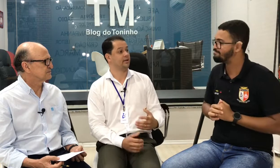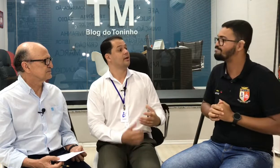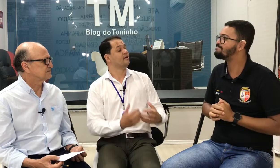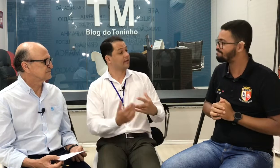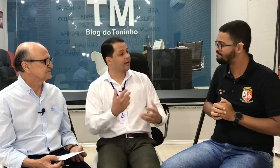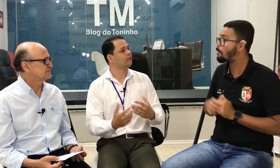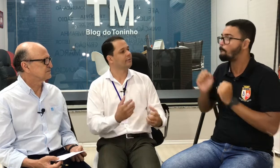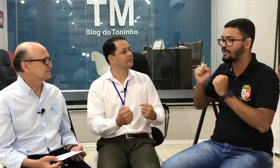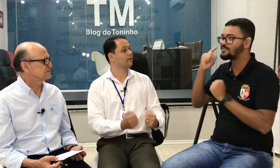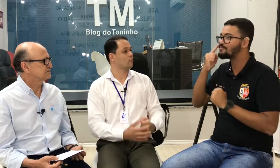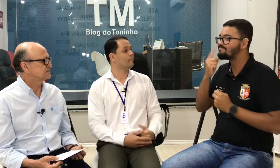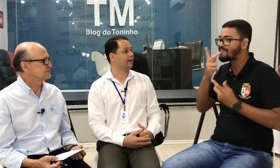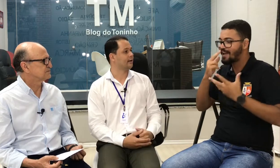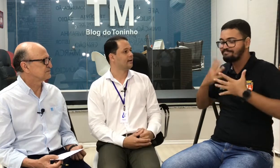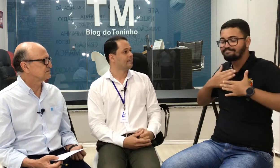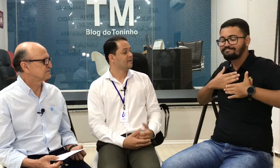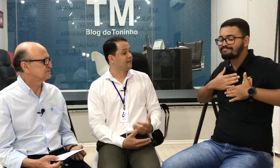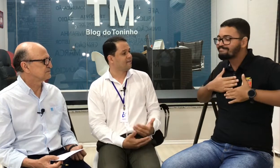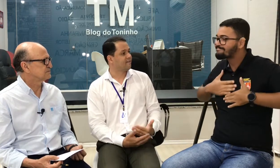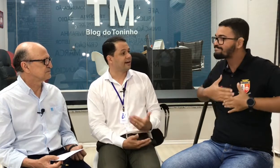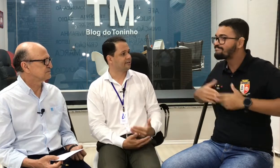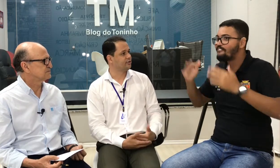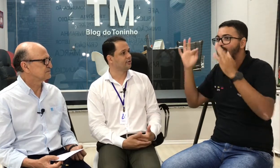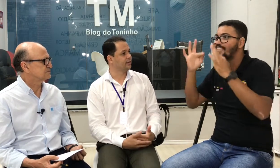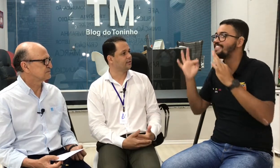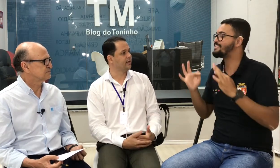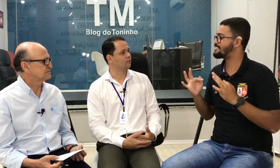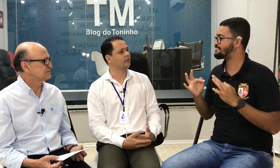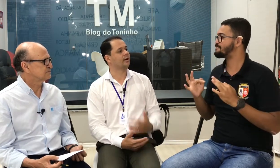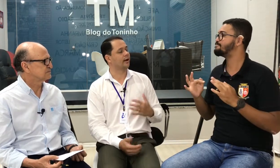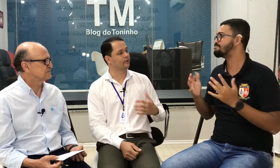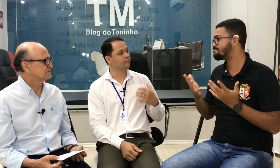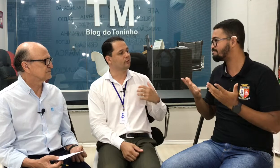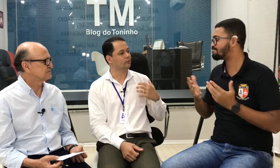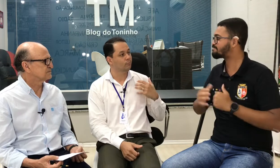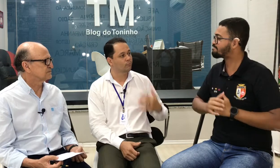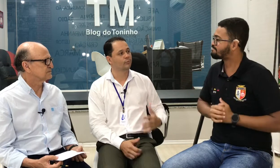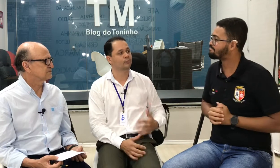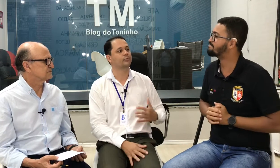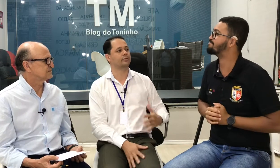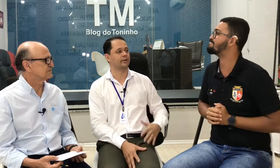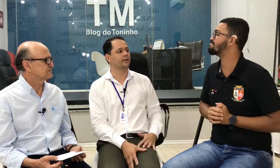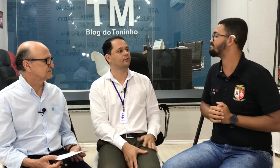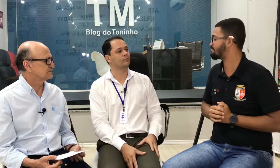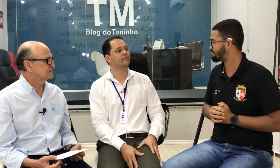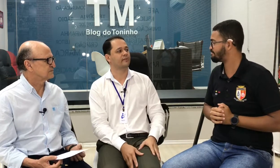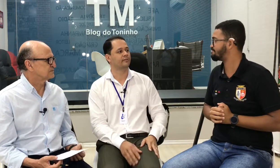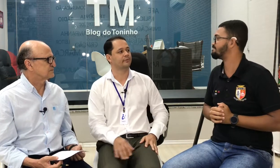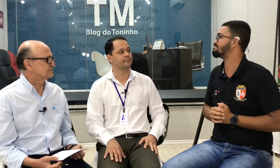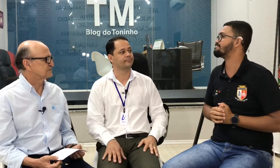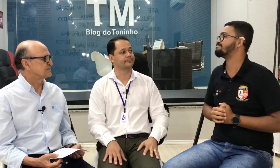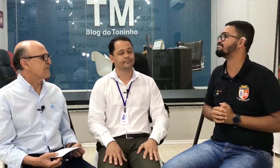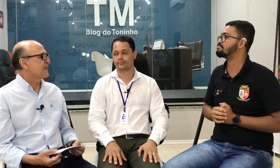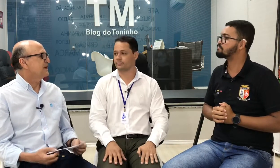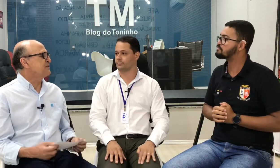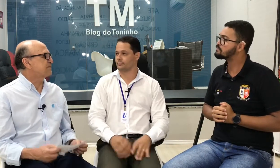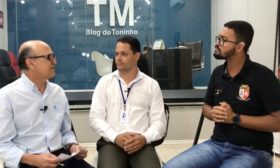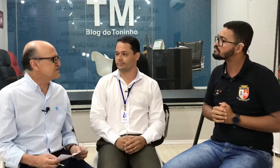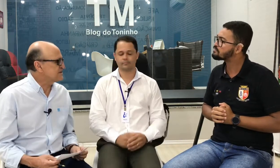falo, então beleza, eu quero comprar. Fica fácil a gente entender e se comunicar. Isso me trouxe muita alegria, eu estou muito feliz mesmo. E para